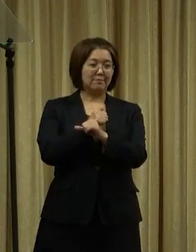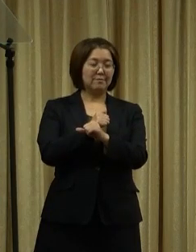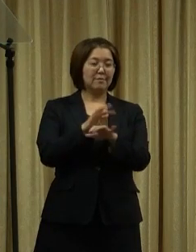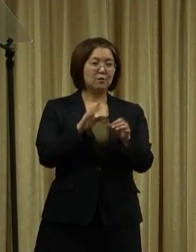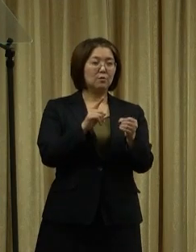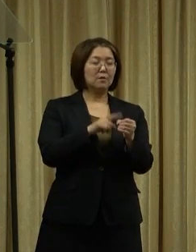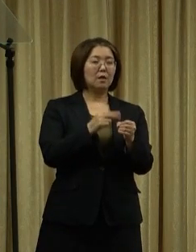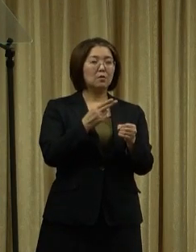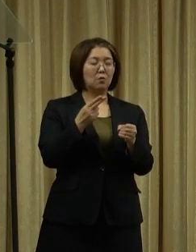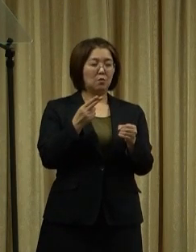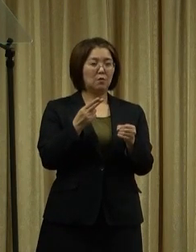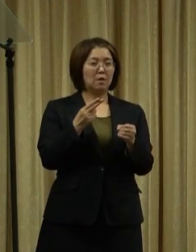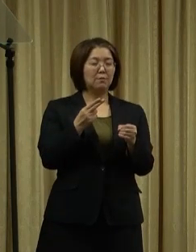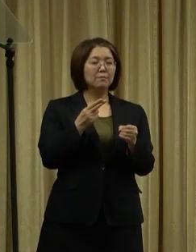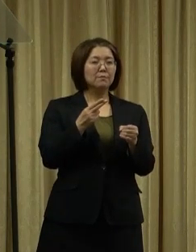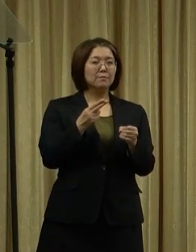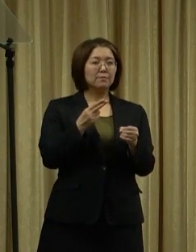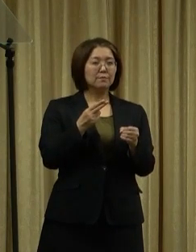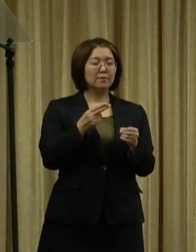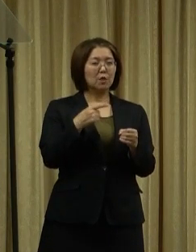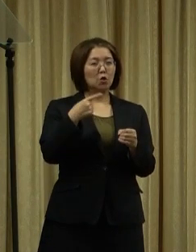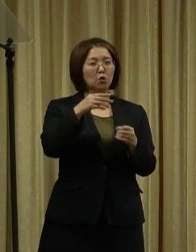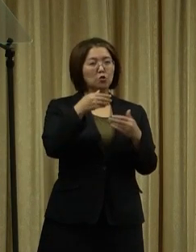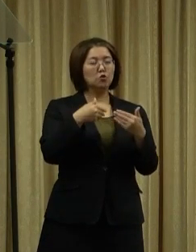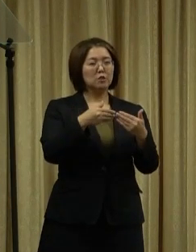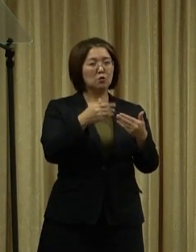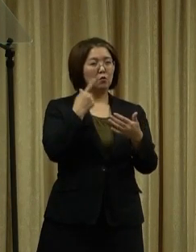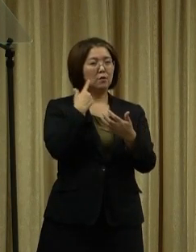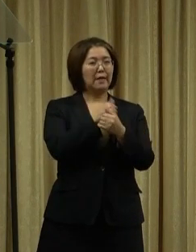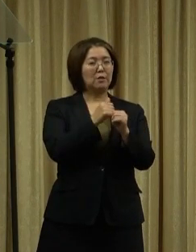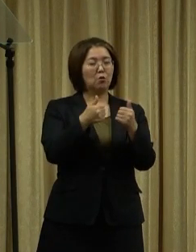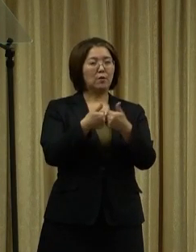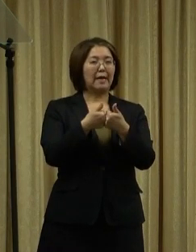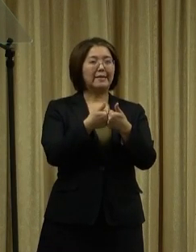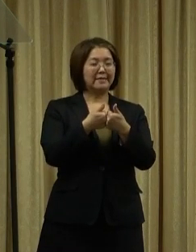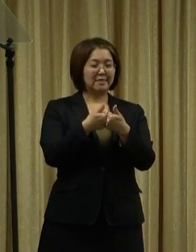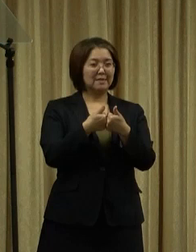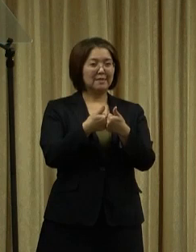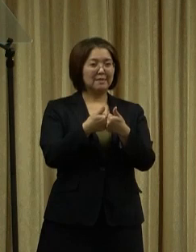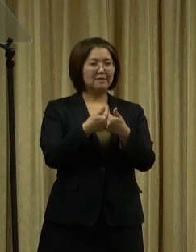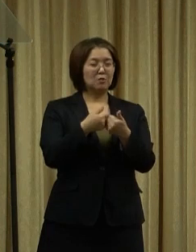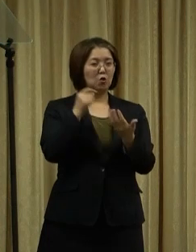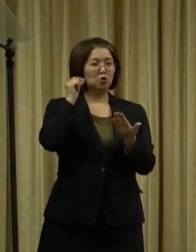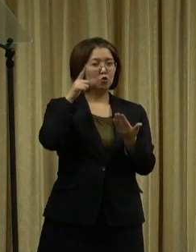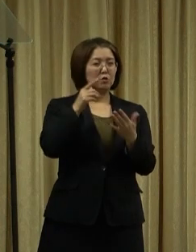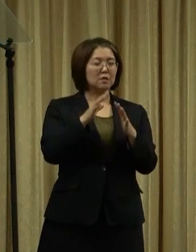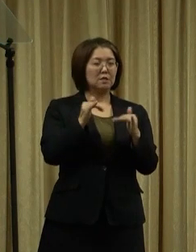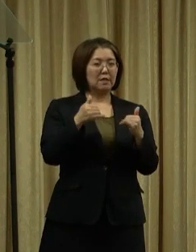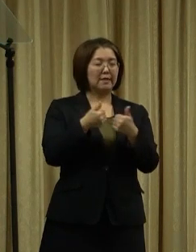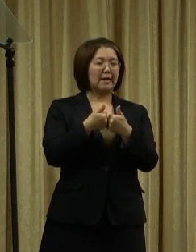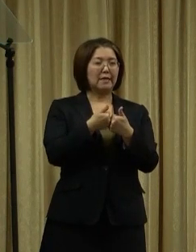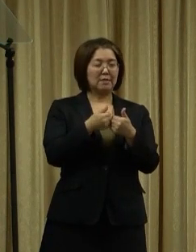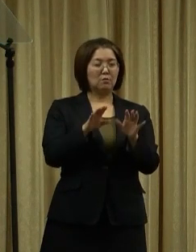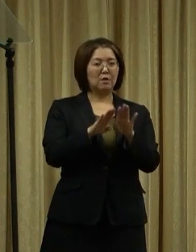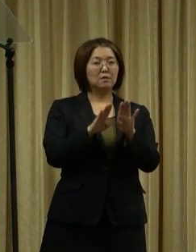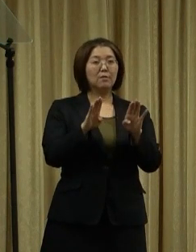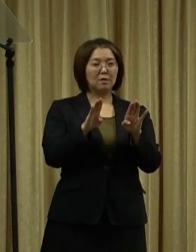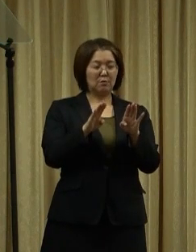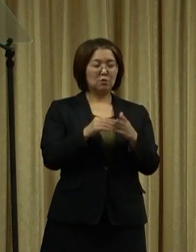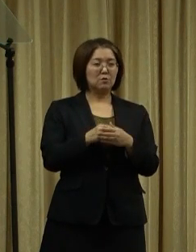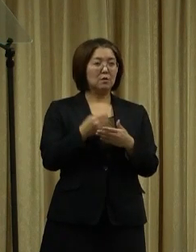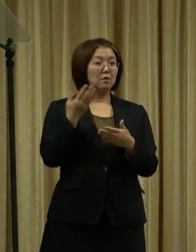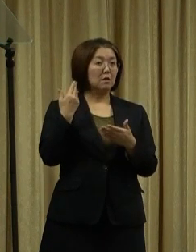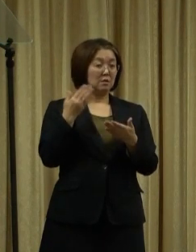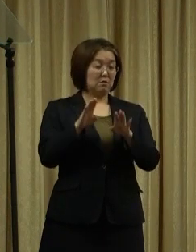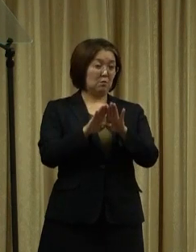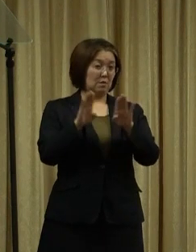立高校教育振興検討会議という記者会議を今走らせています。先般も開